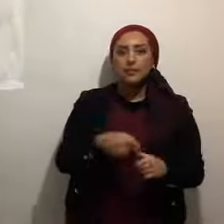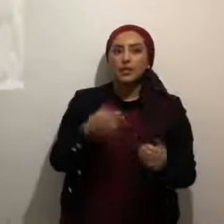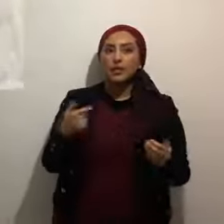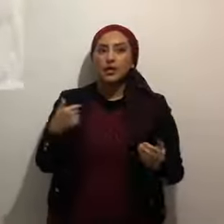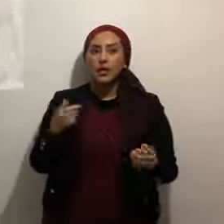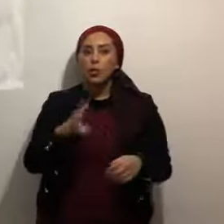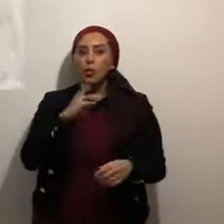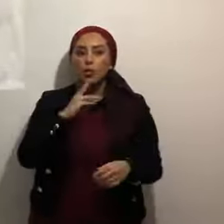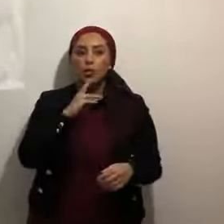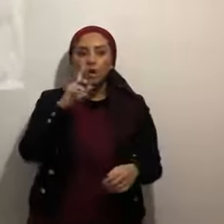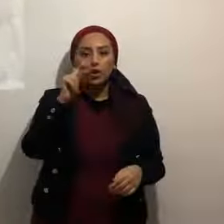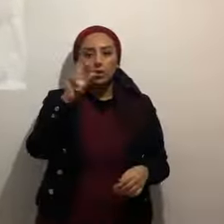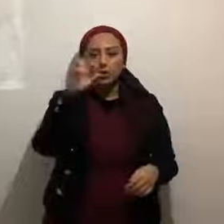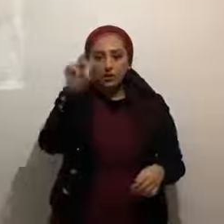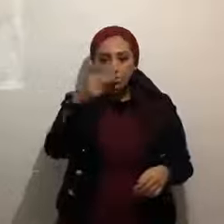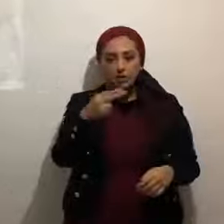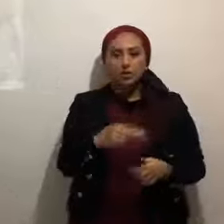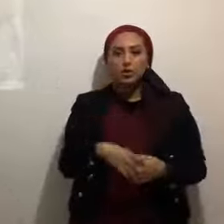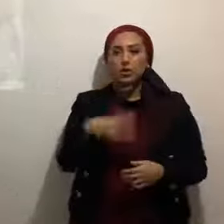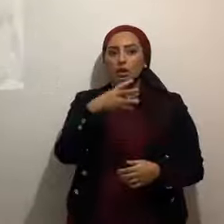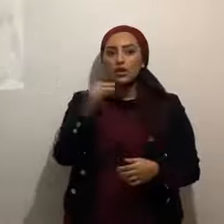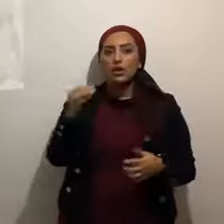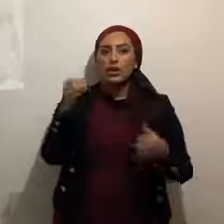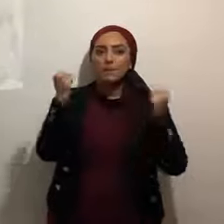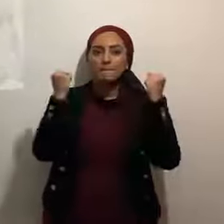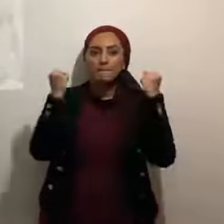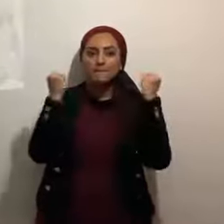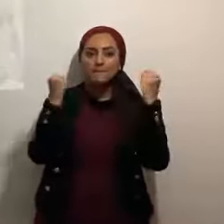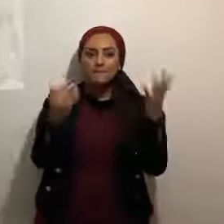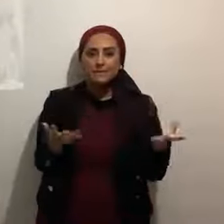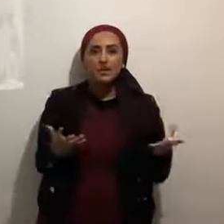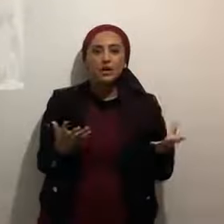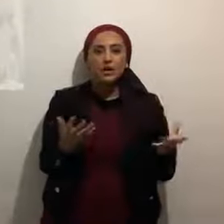Torá, y muchos, con su mal testimonio,